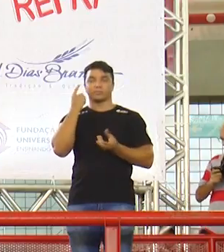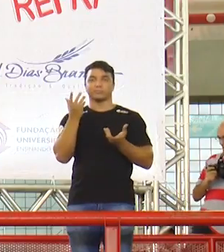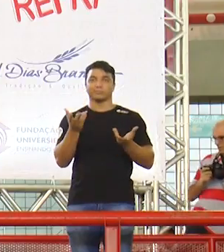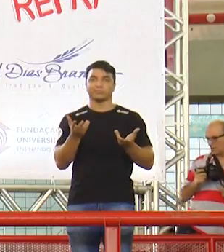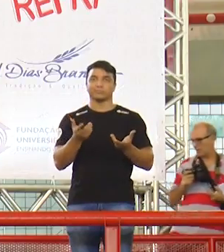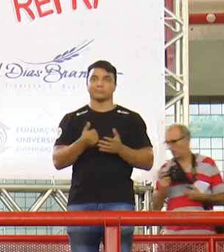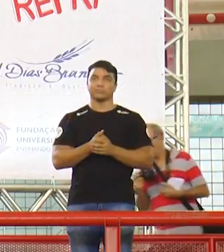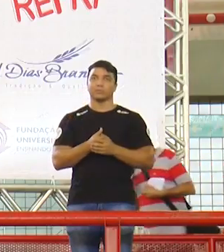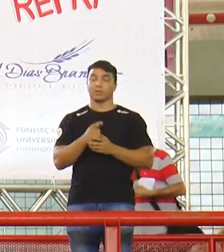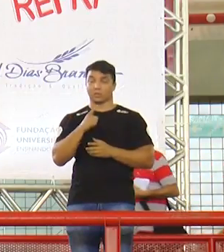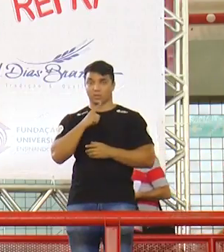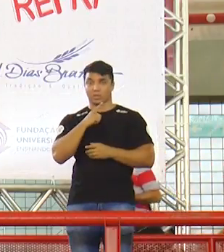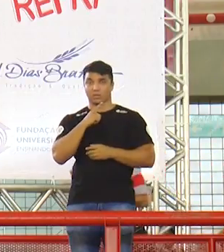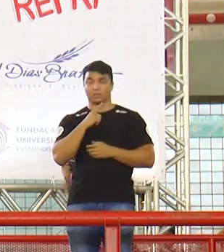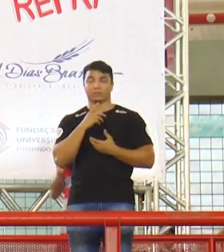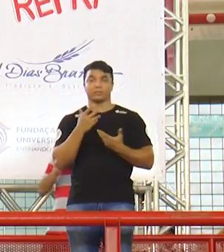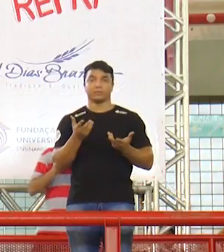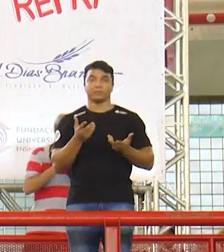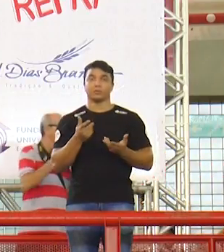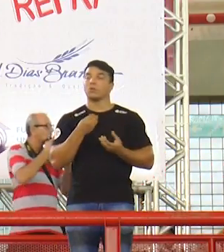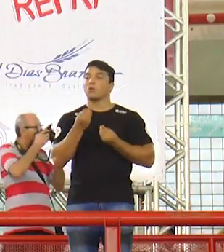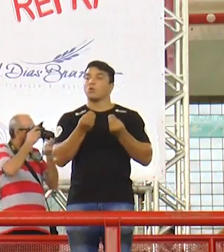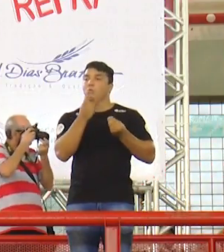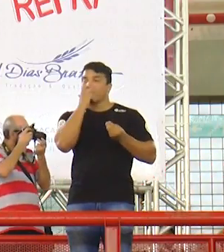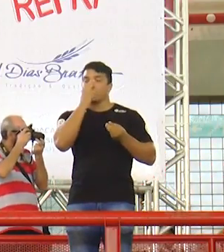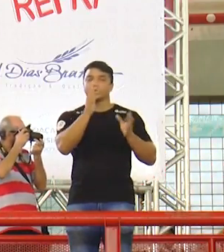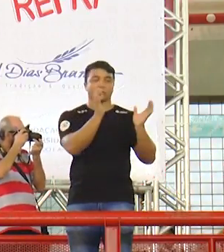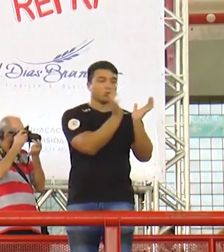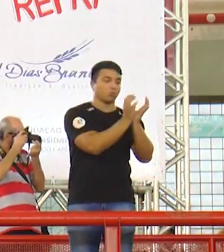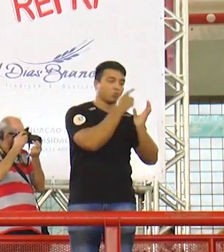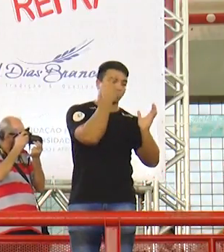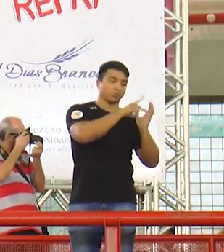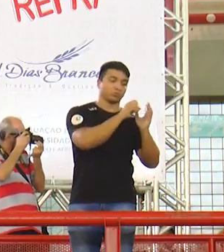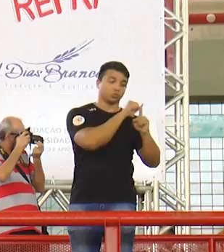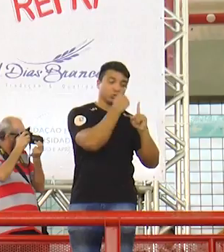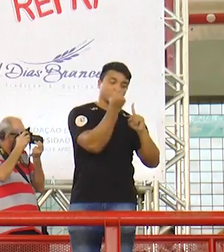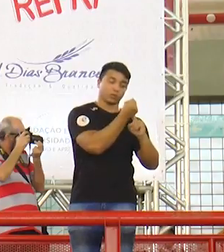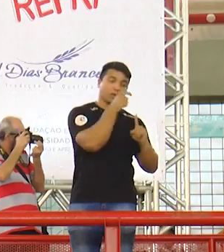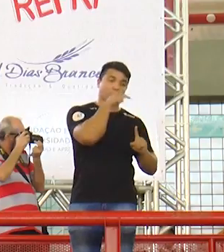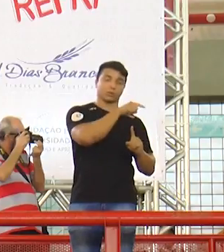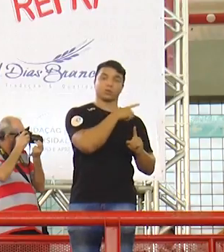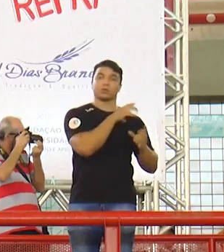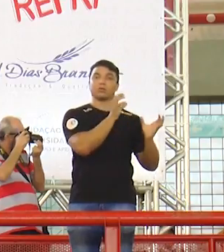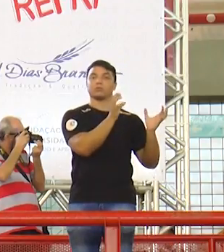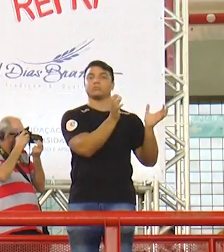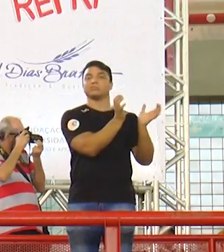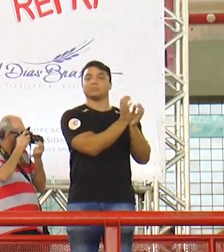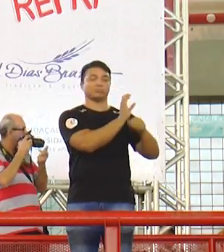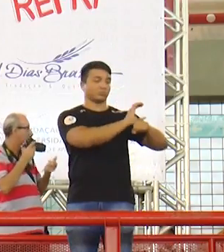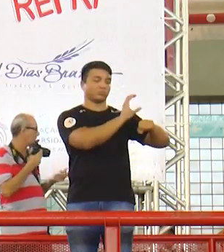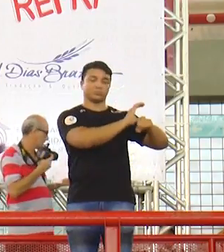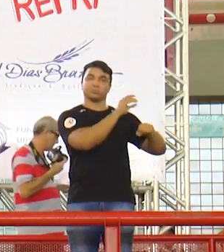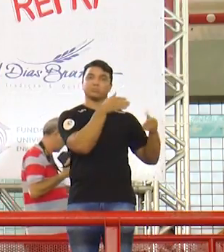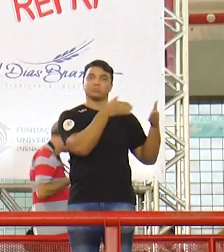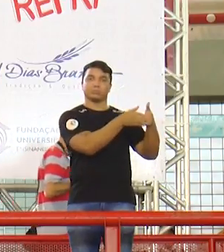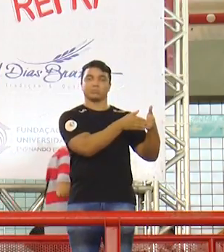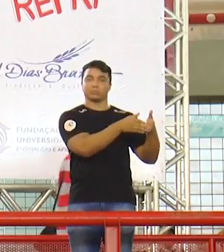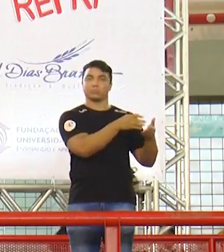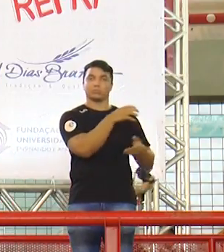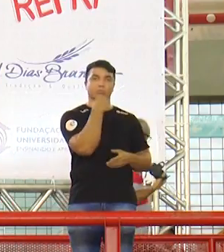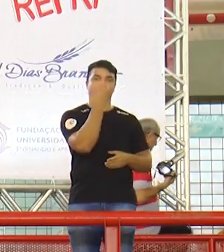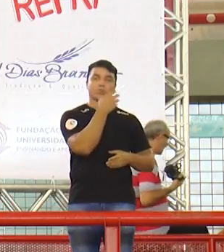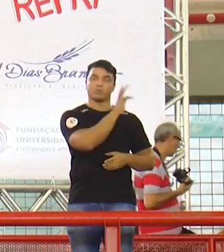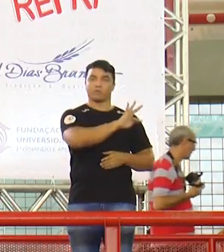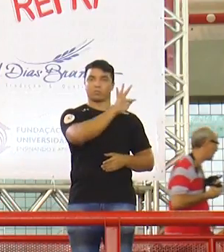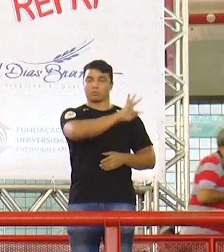que você adquire quando faz parte do grupo social daqueles que cursam